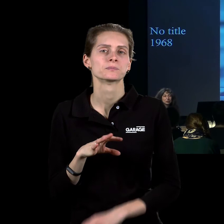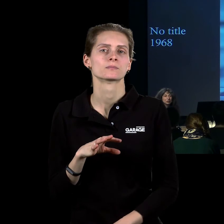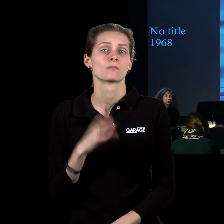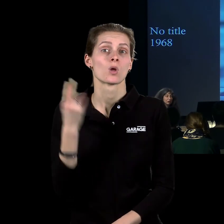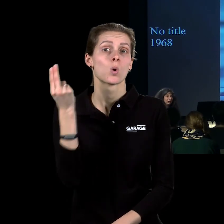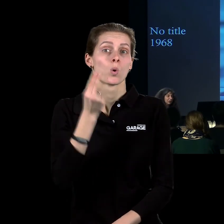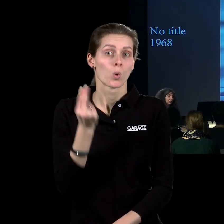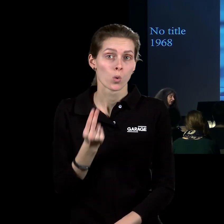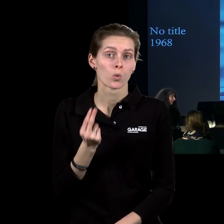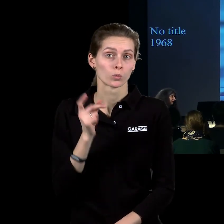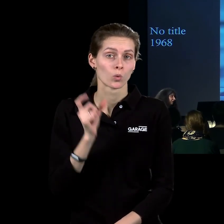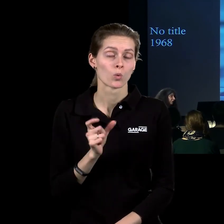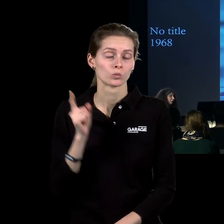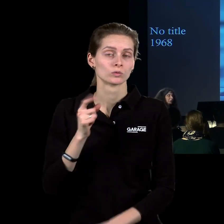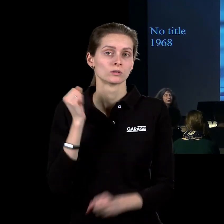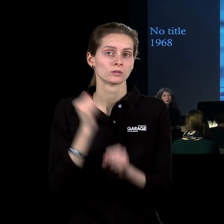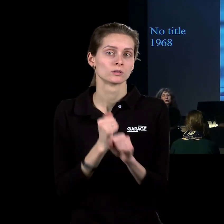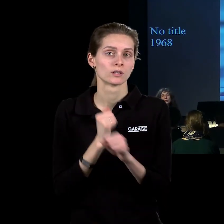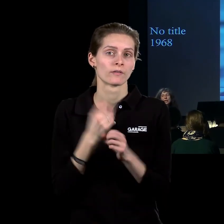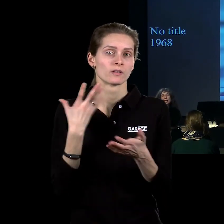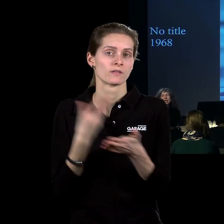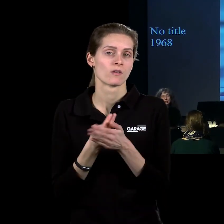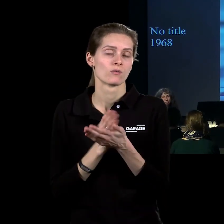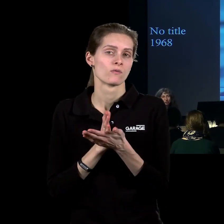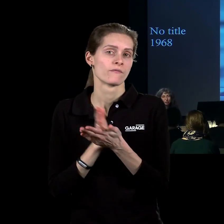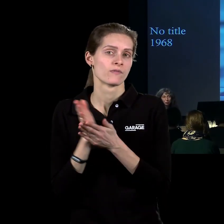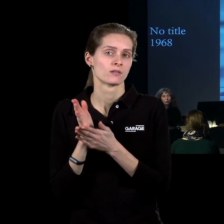тоже создавал свою версию